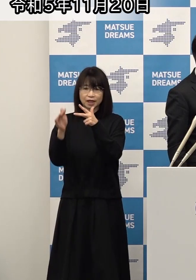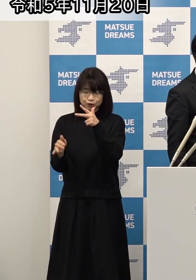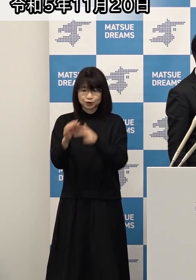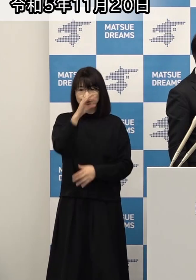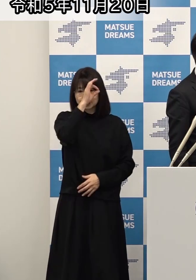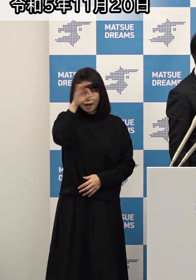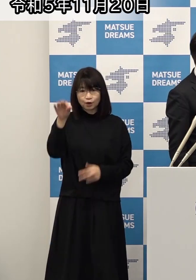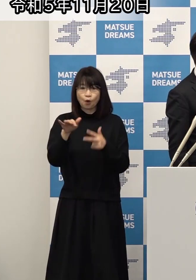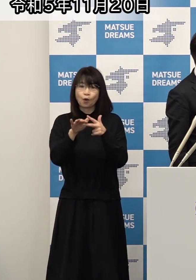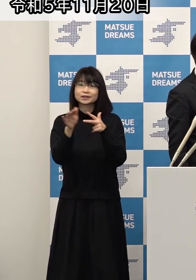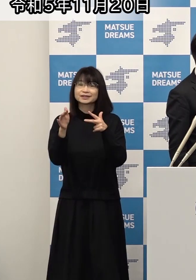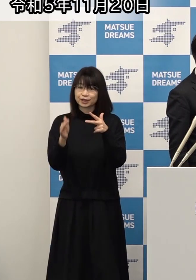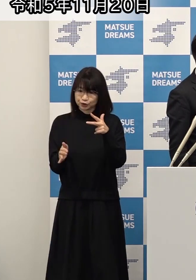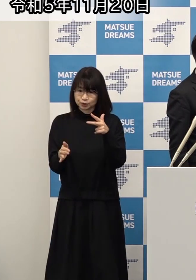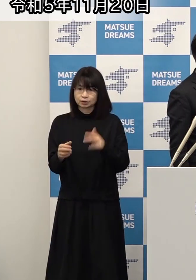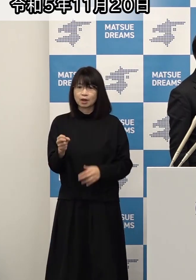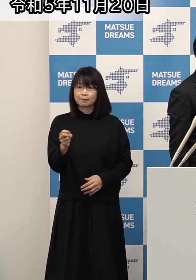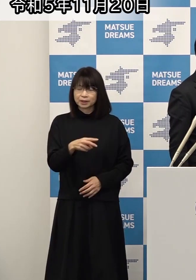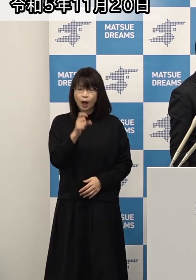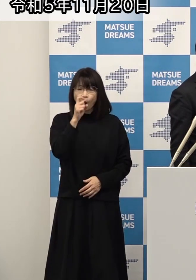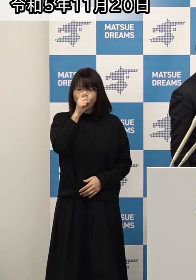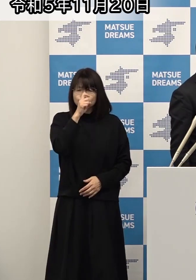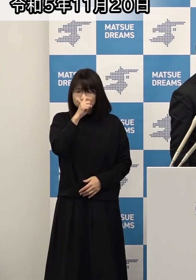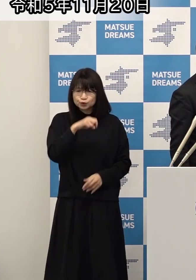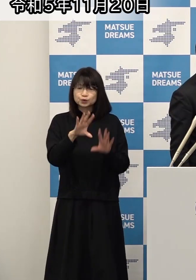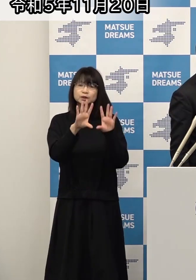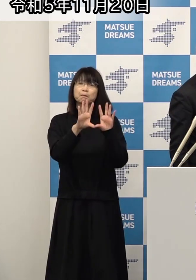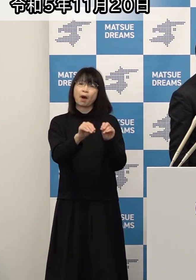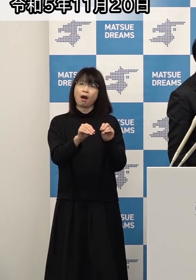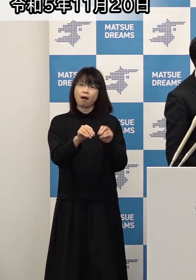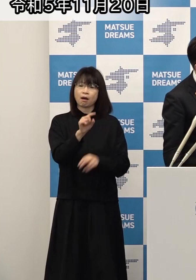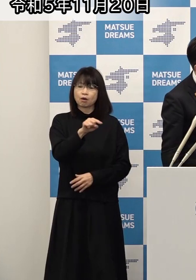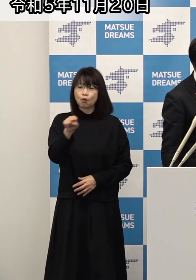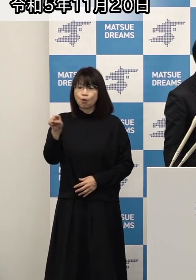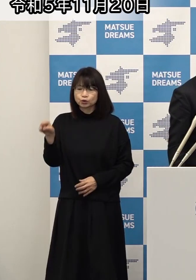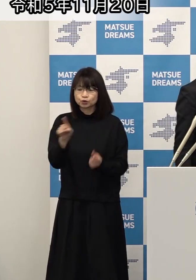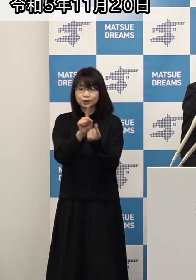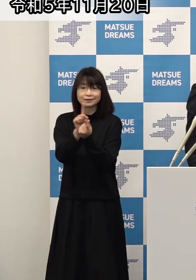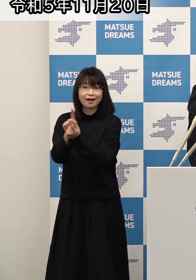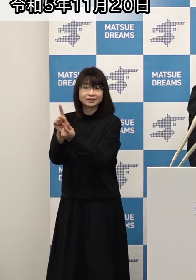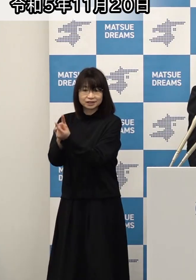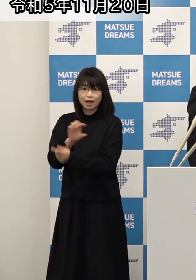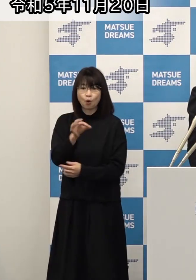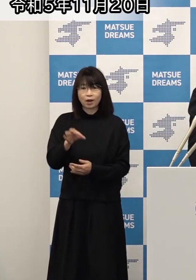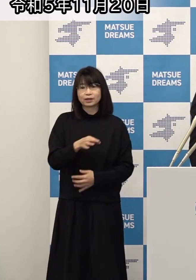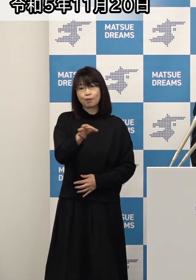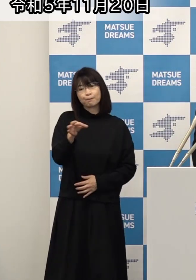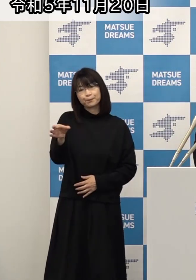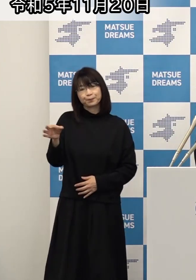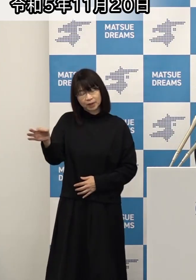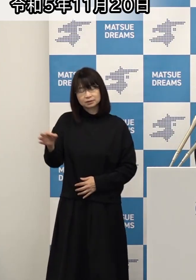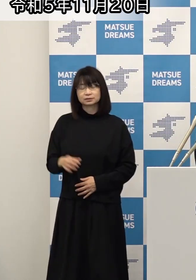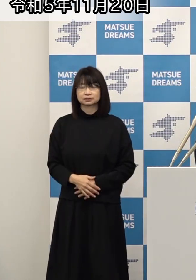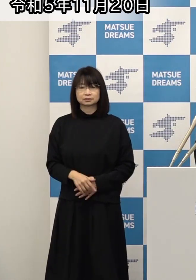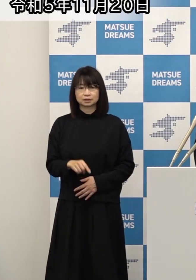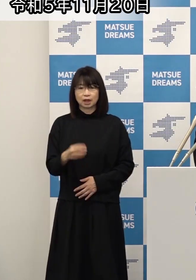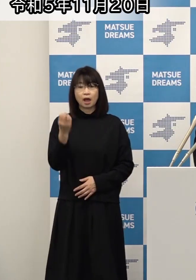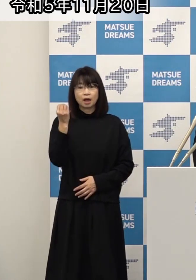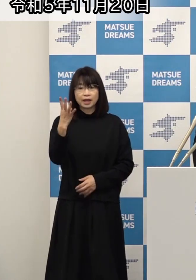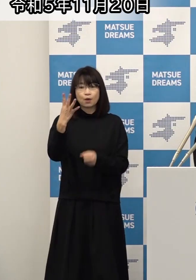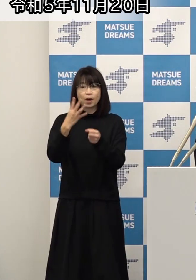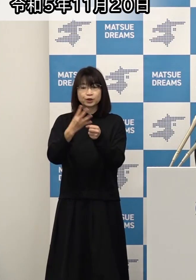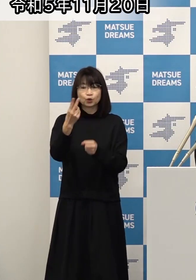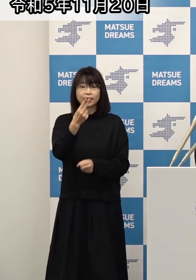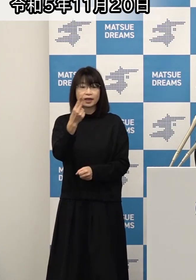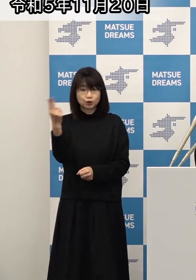修、また廃屋の撤去の等に充てることとしております。こちら、令和4年度に実